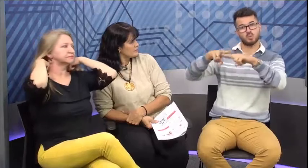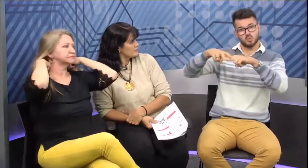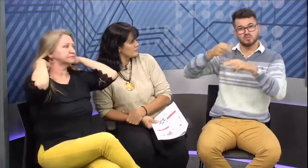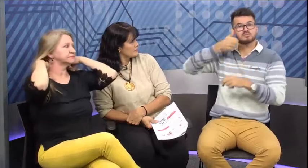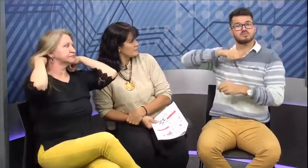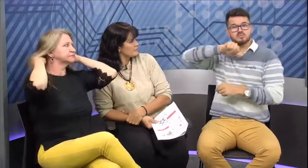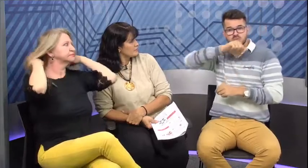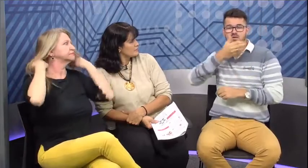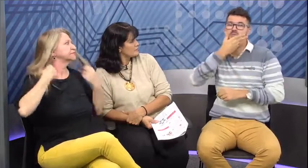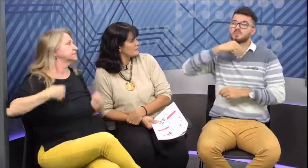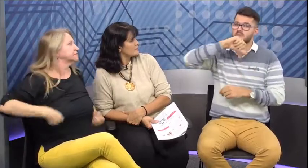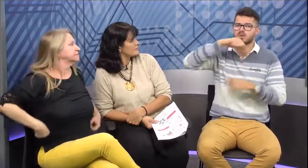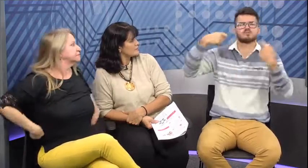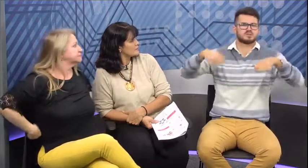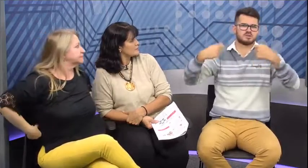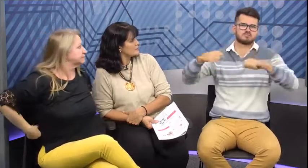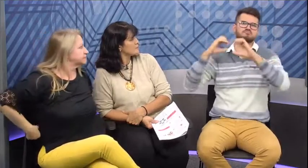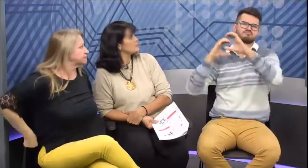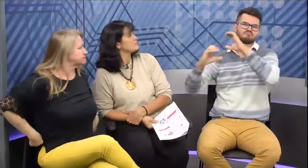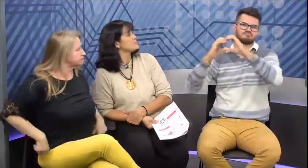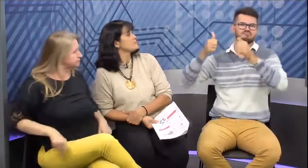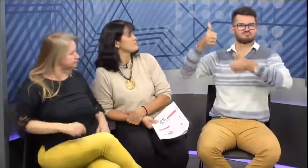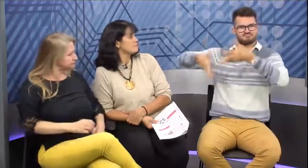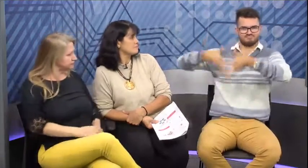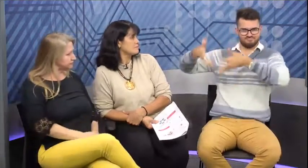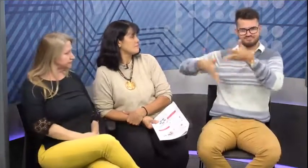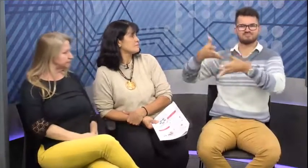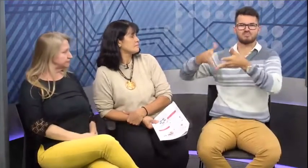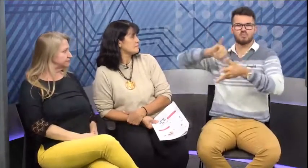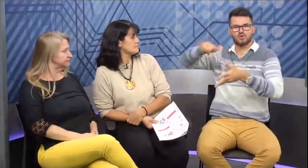fluente, mas fora da escola isso também deveria acontecer, né,